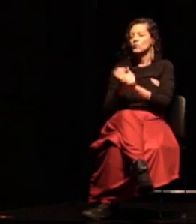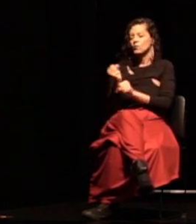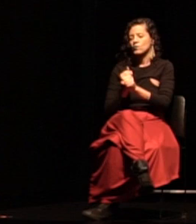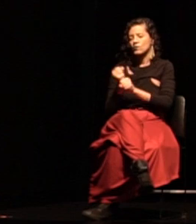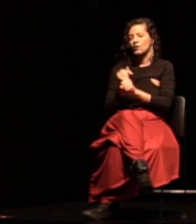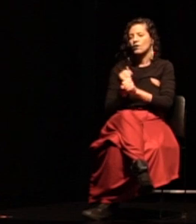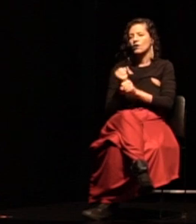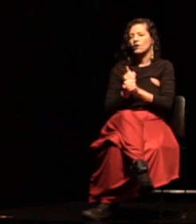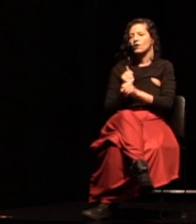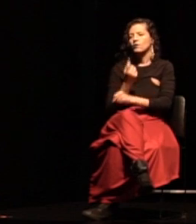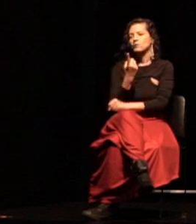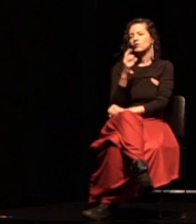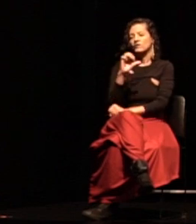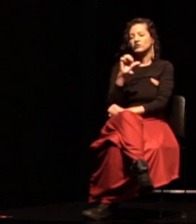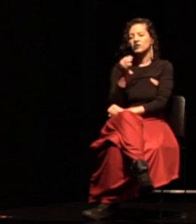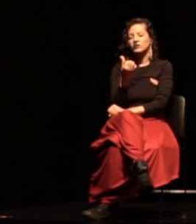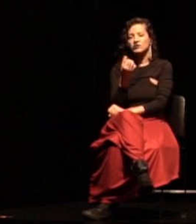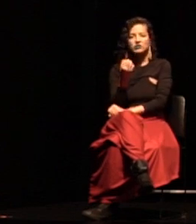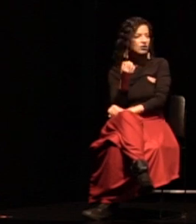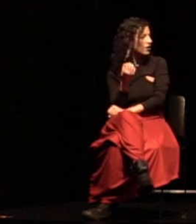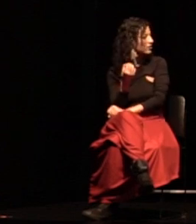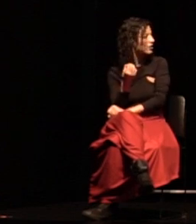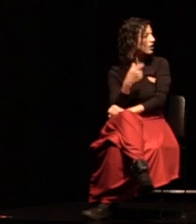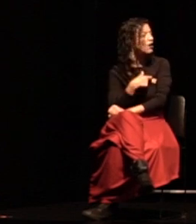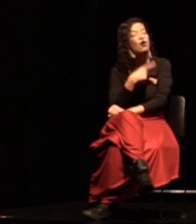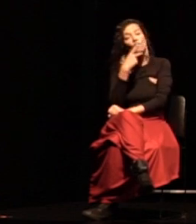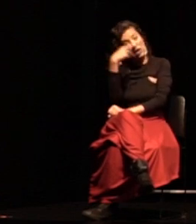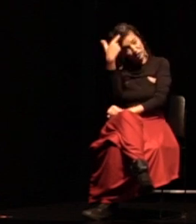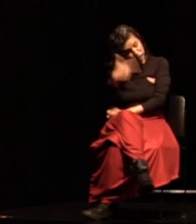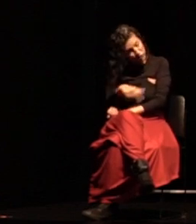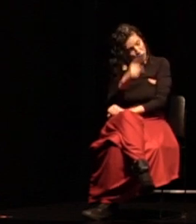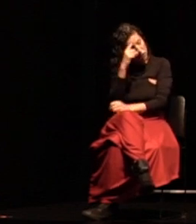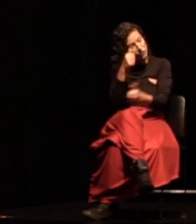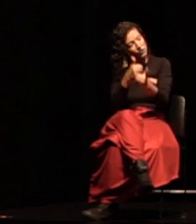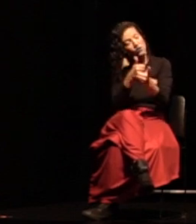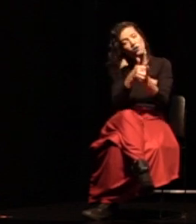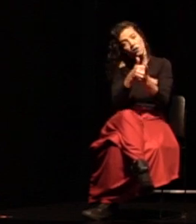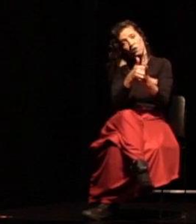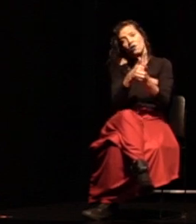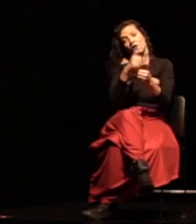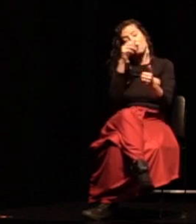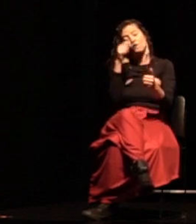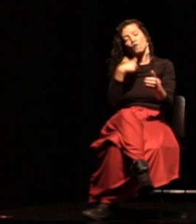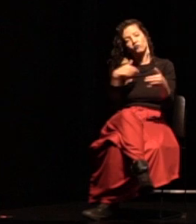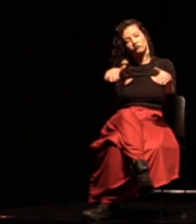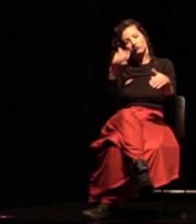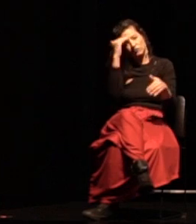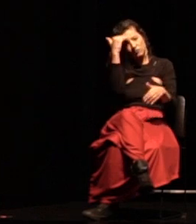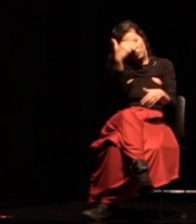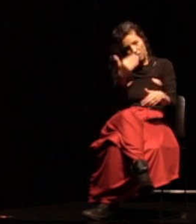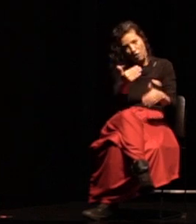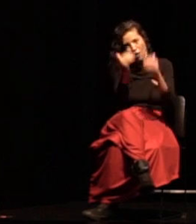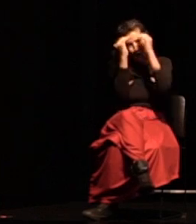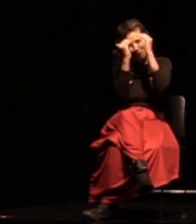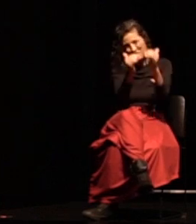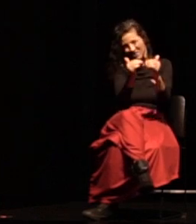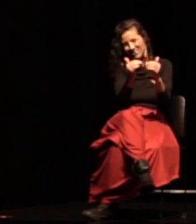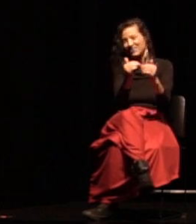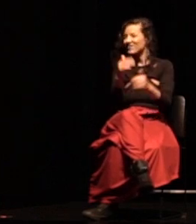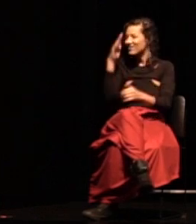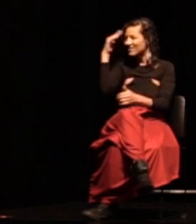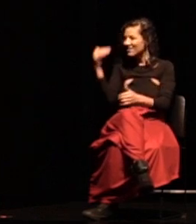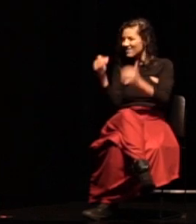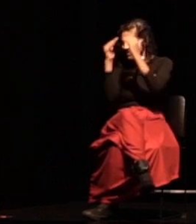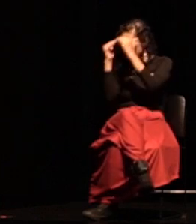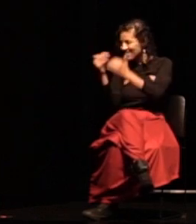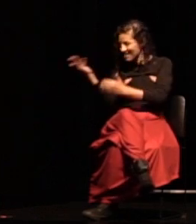antes, eu falo, vamos lá, né, bater cabeça para Meredith Monk, bater cabeça para Yvonne Rainer, porque John Jonas já